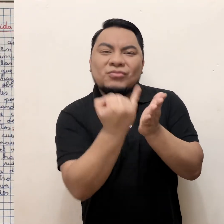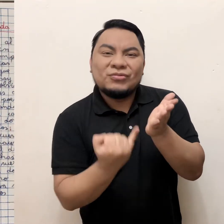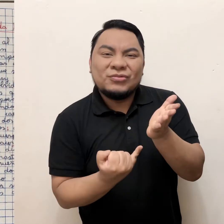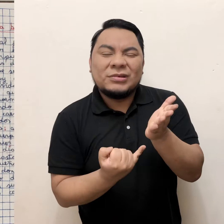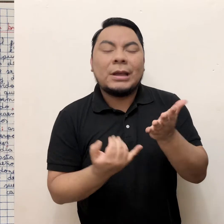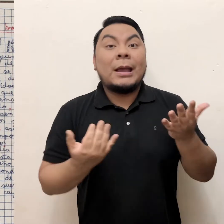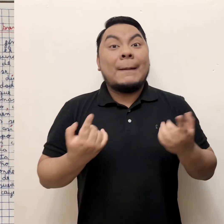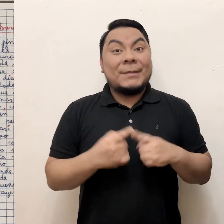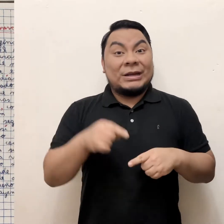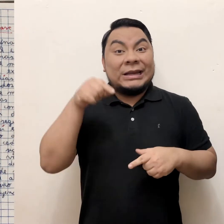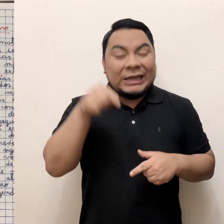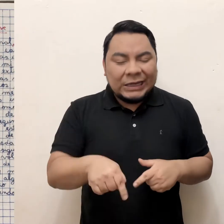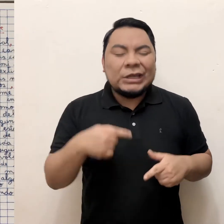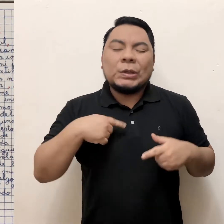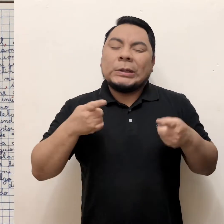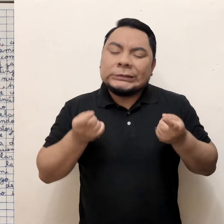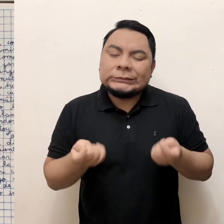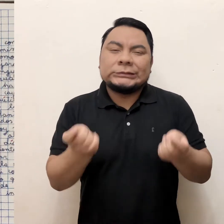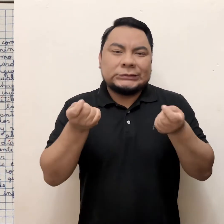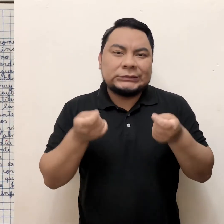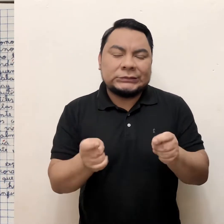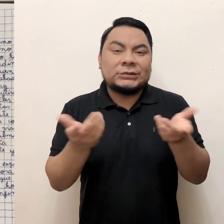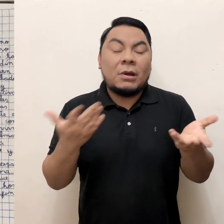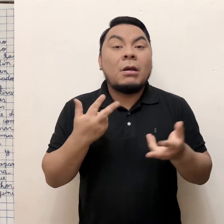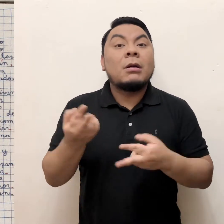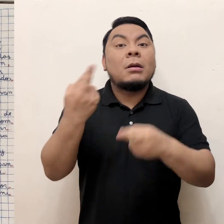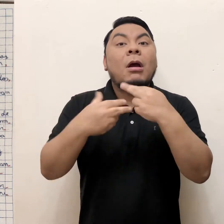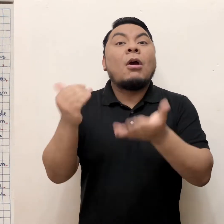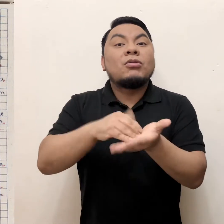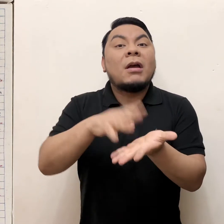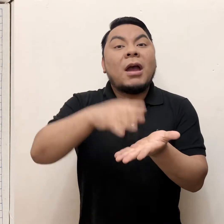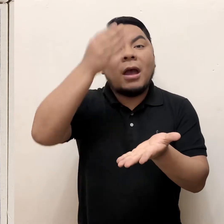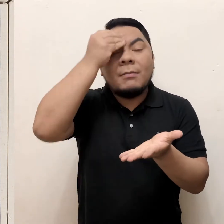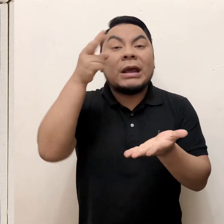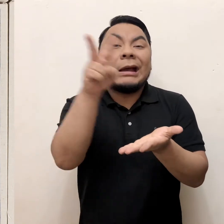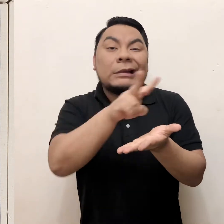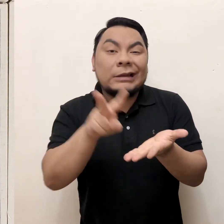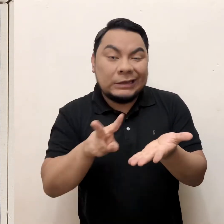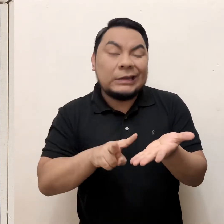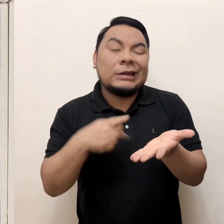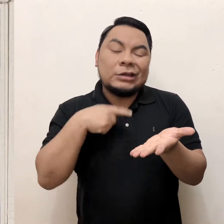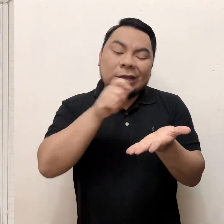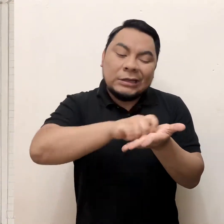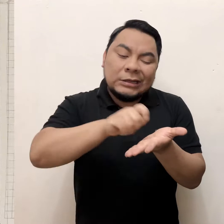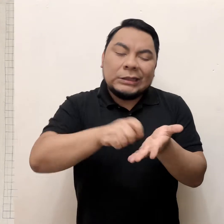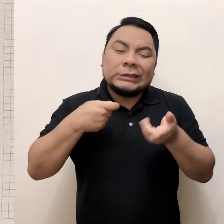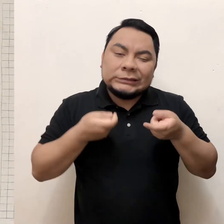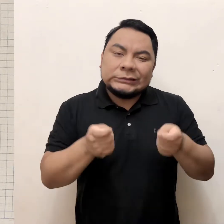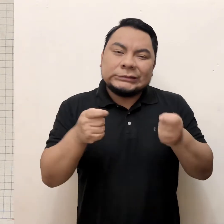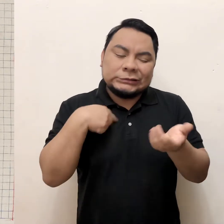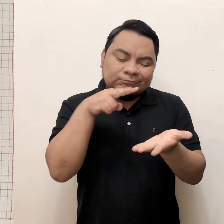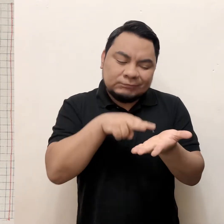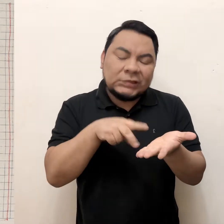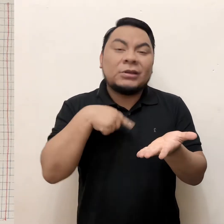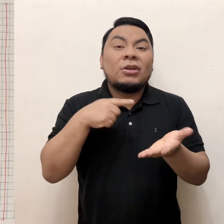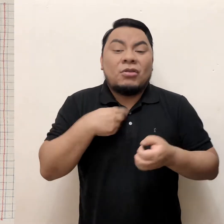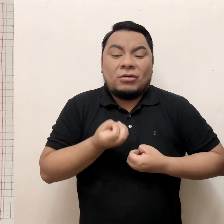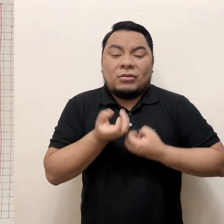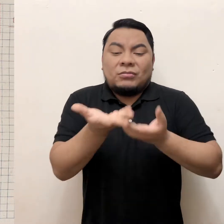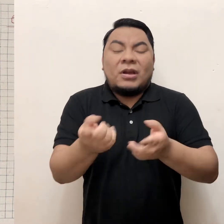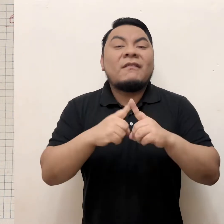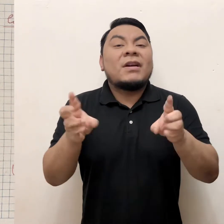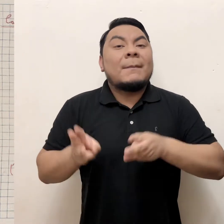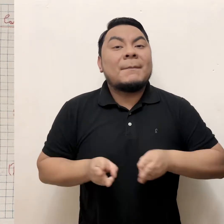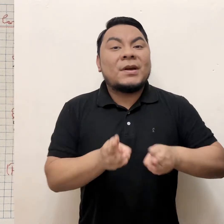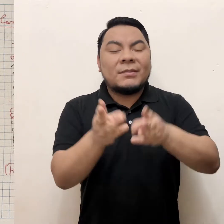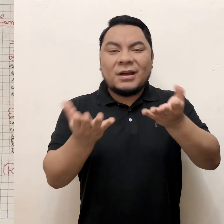en ellos estoy intentando volver a aprender a leer y a escribir. Aprender a expresarme de un modo distinto, a